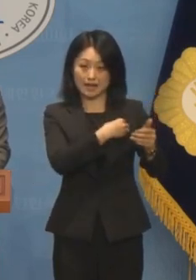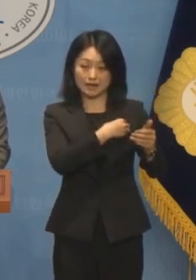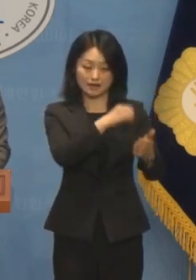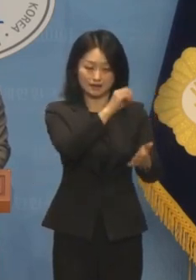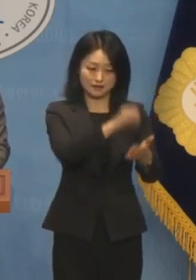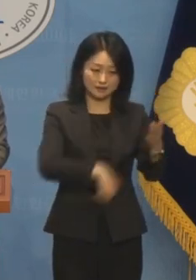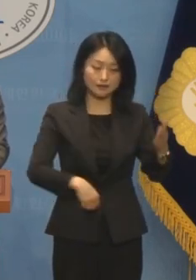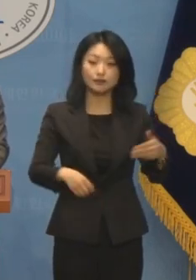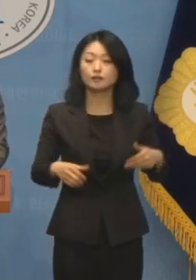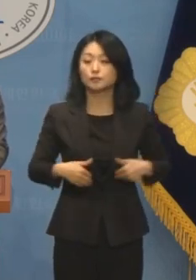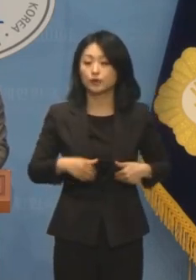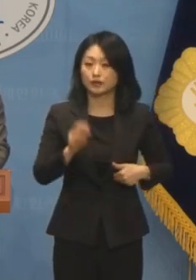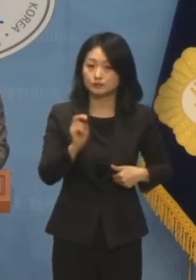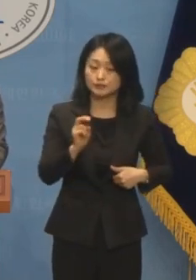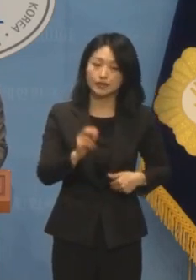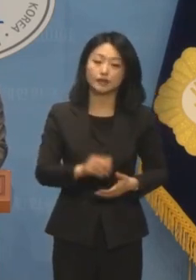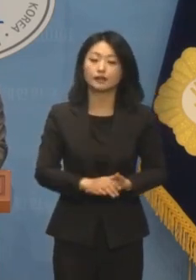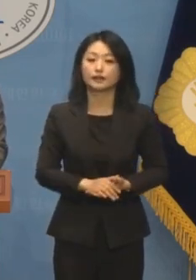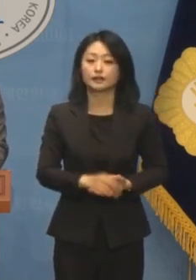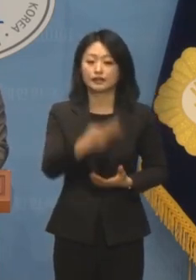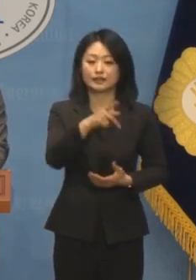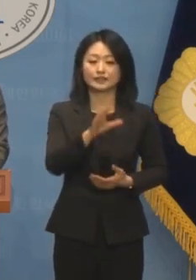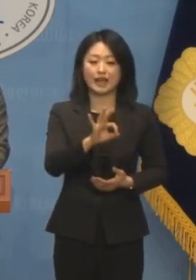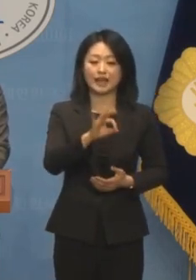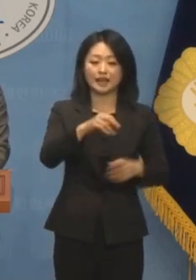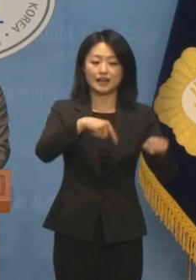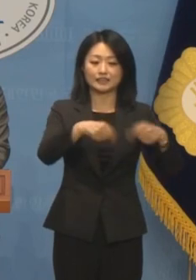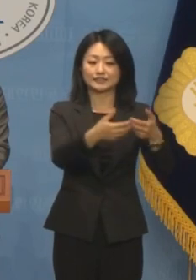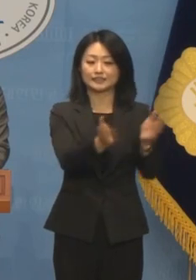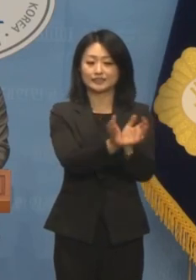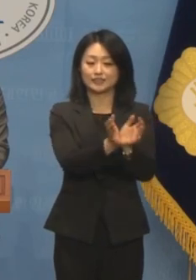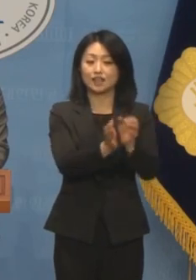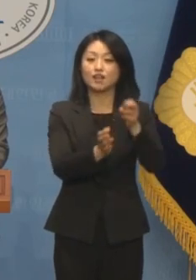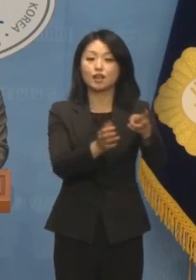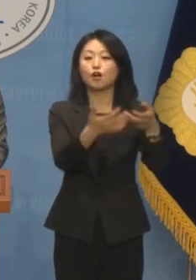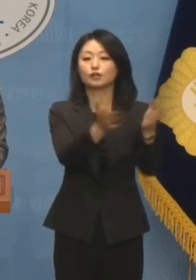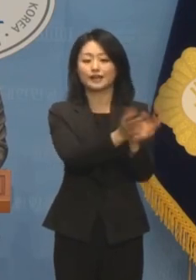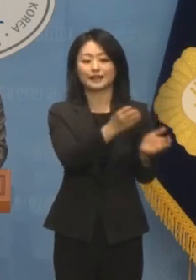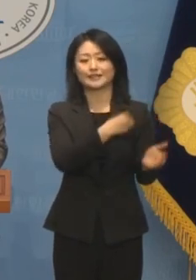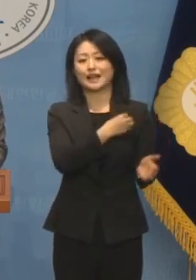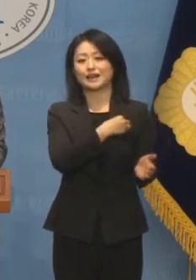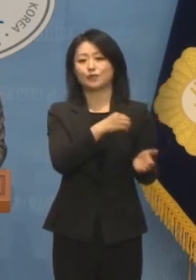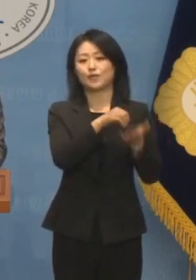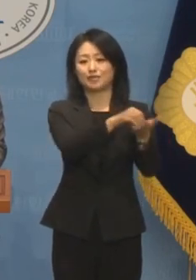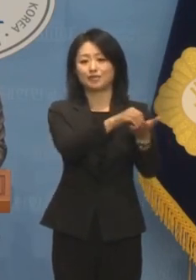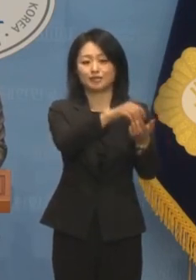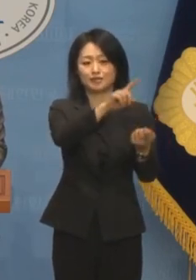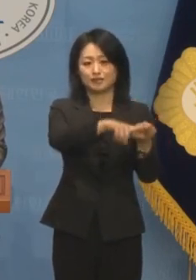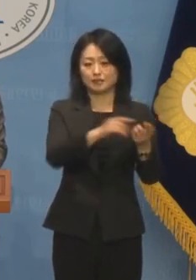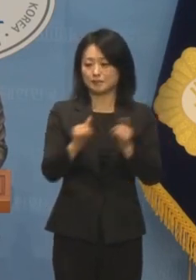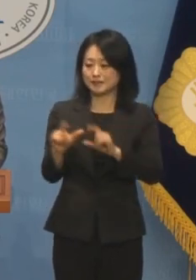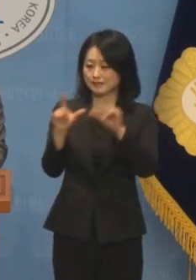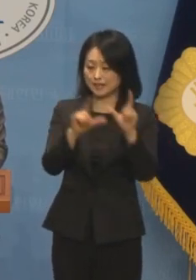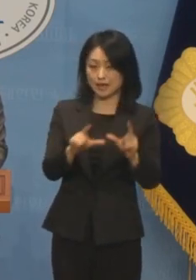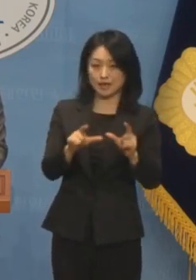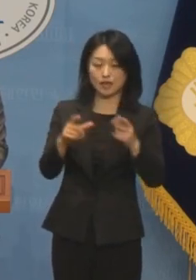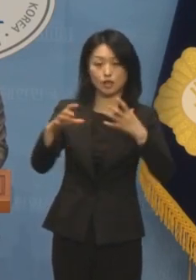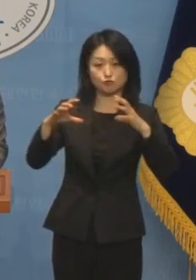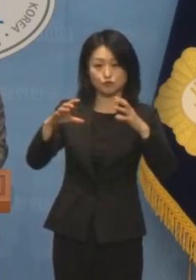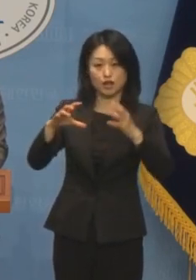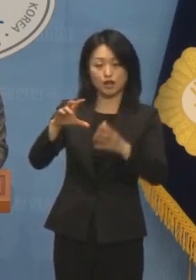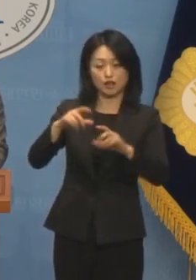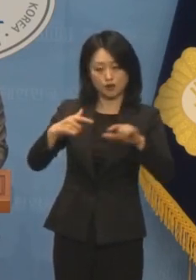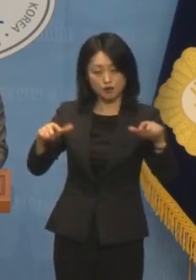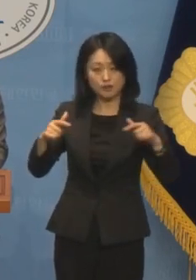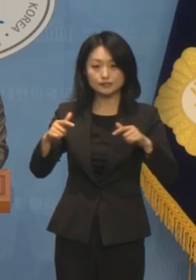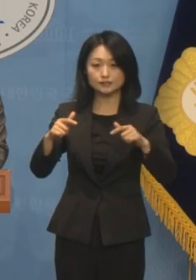제도화되어야 합니다. 대통령이 여당 당적을 가지고 있다 보니 민생 현안이나 국가적 대사,